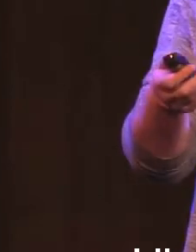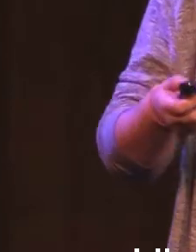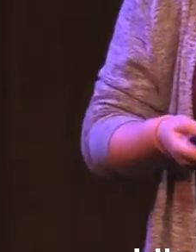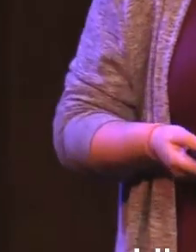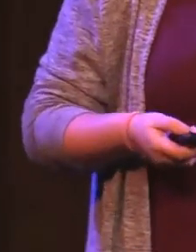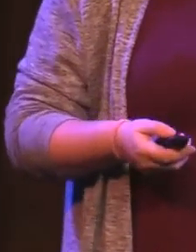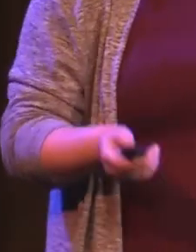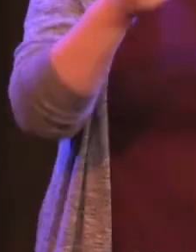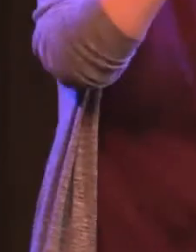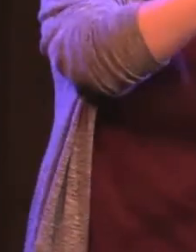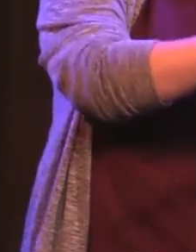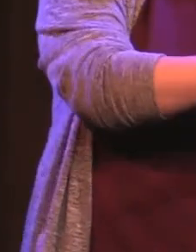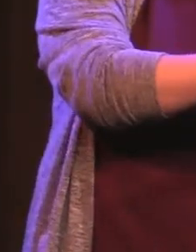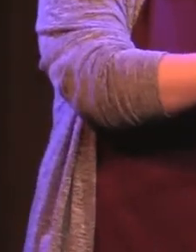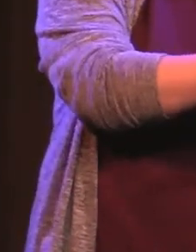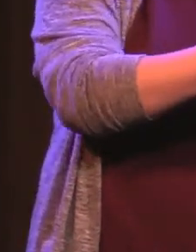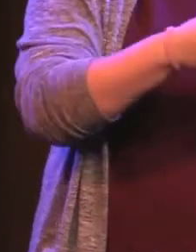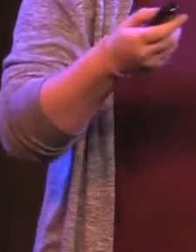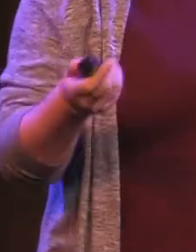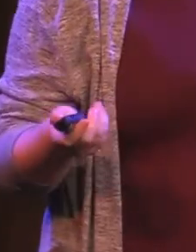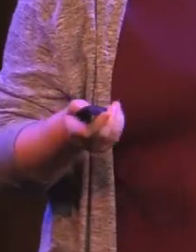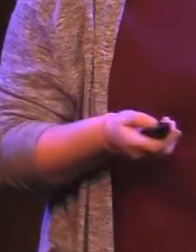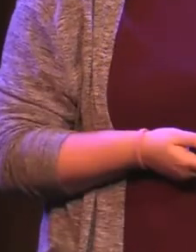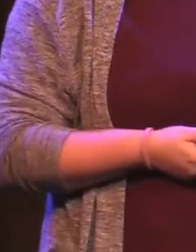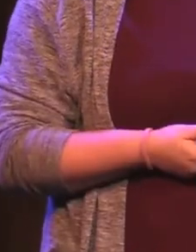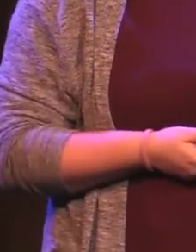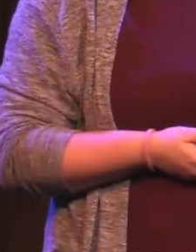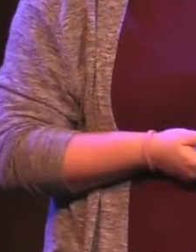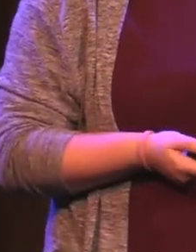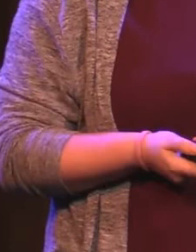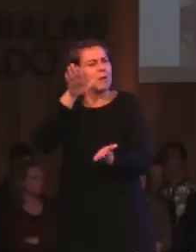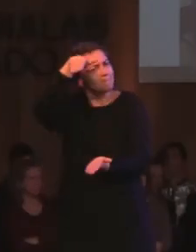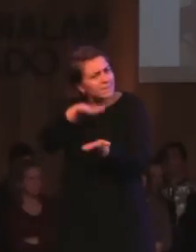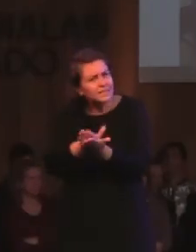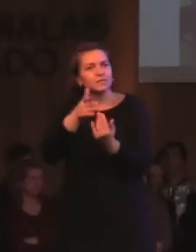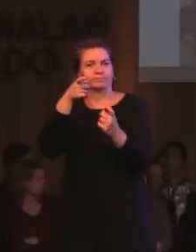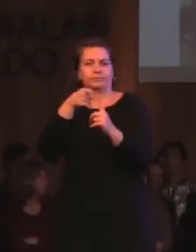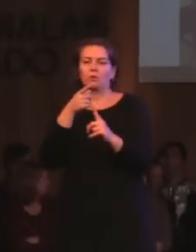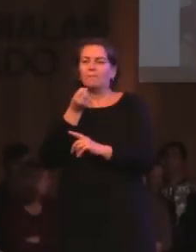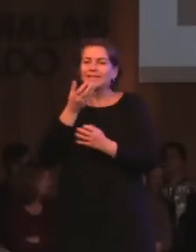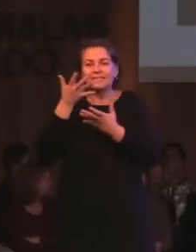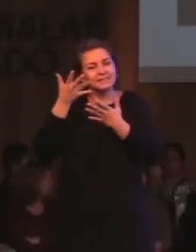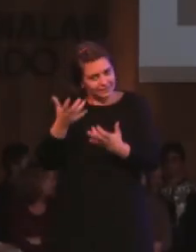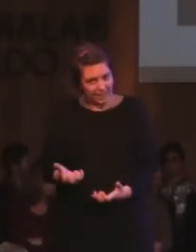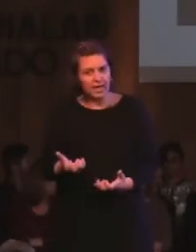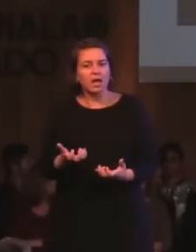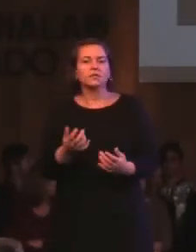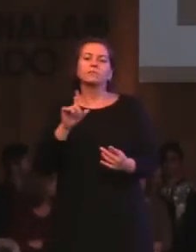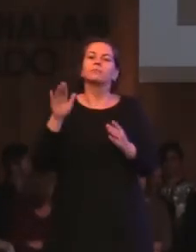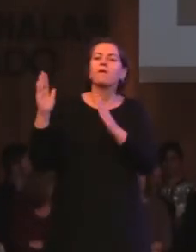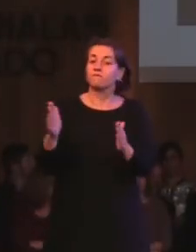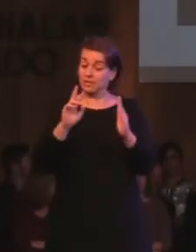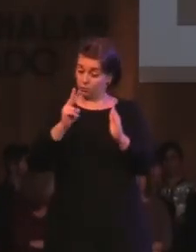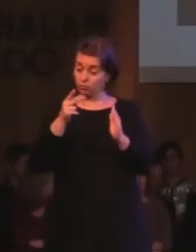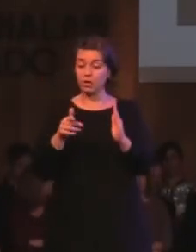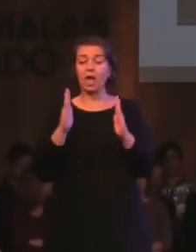software una prensa para secar las plantas que luego recogeríamos etc la siguiente fase